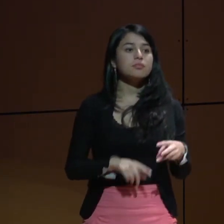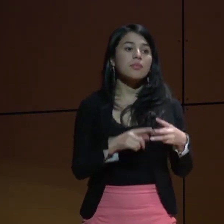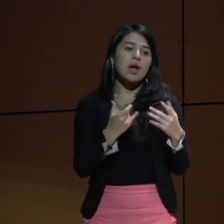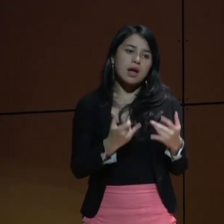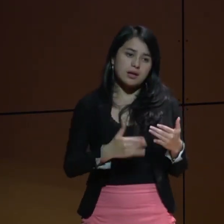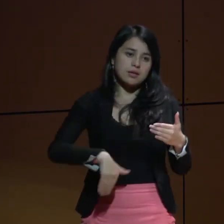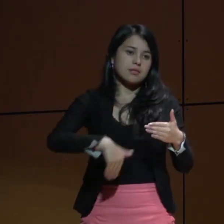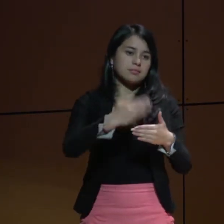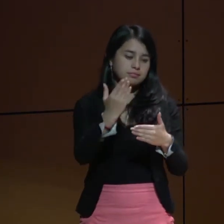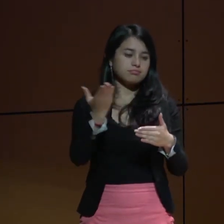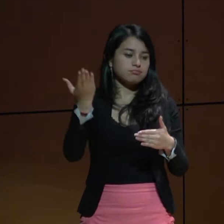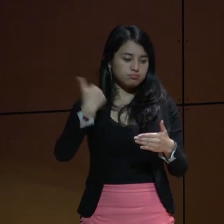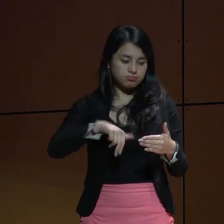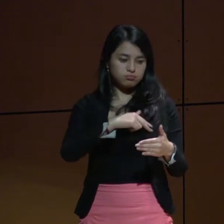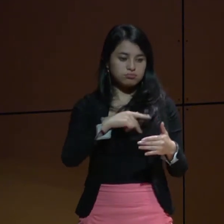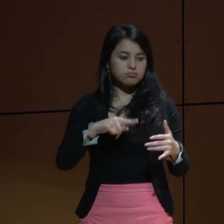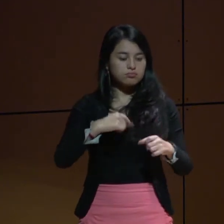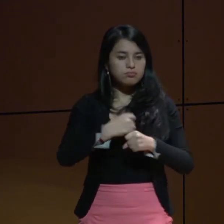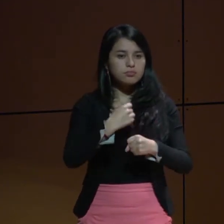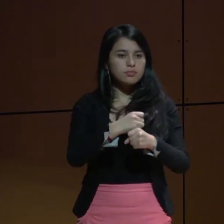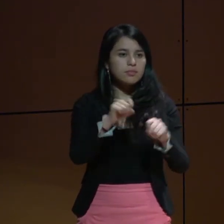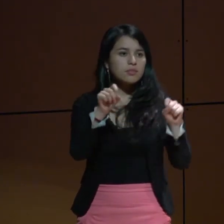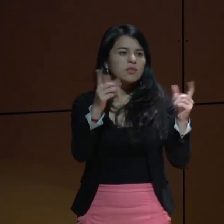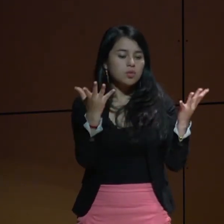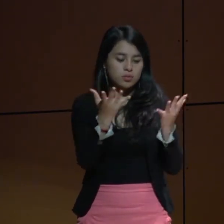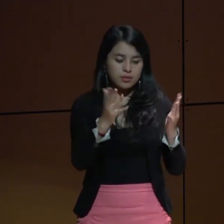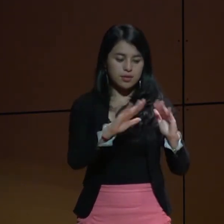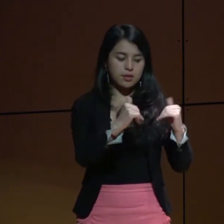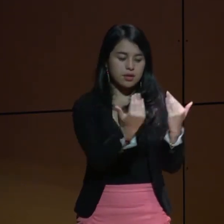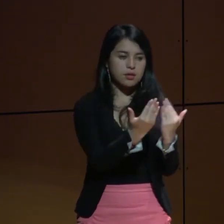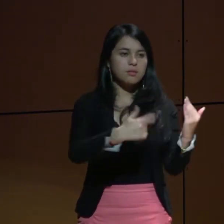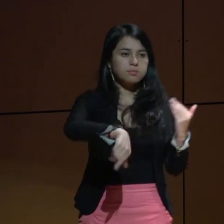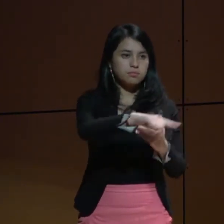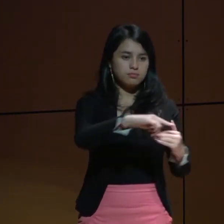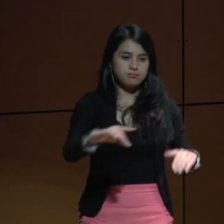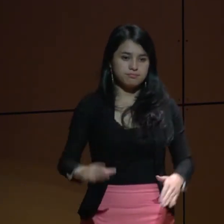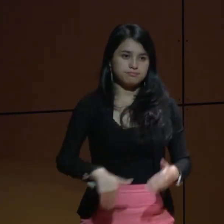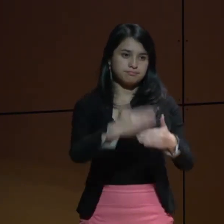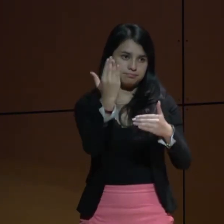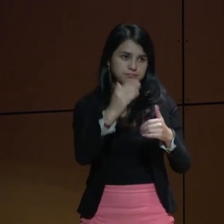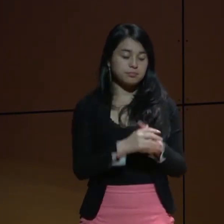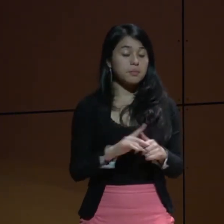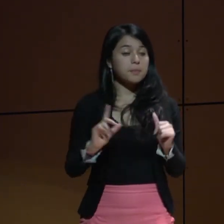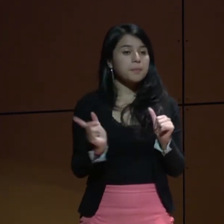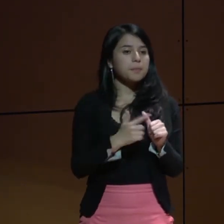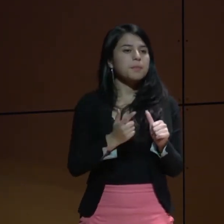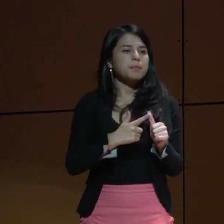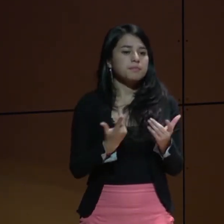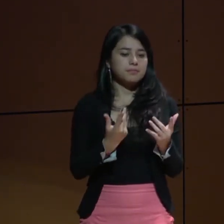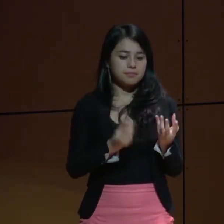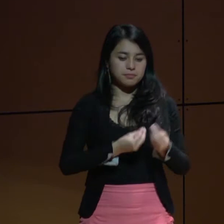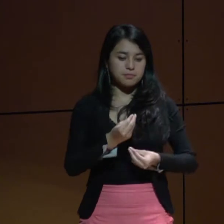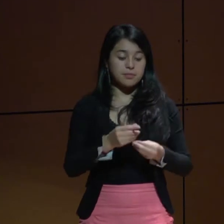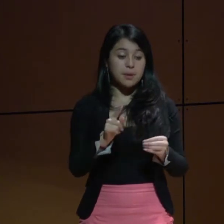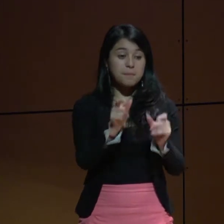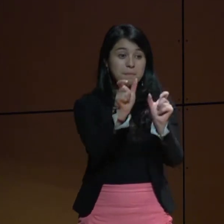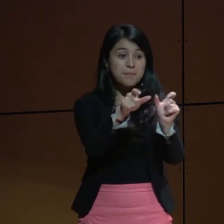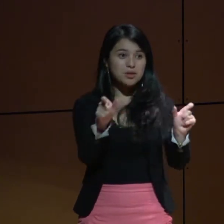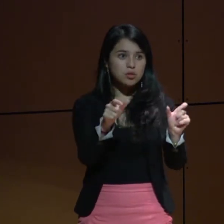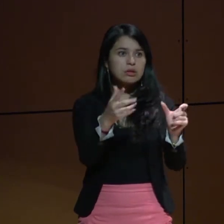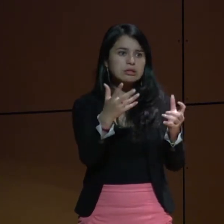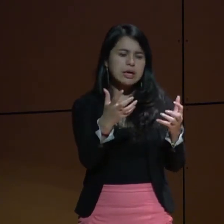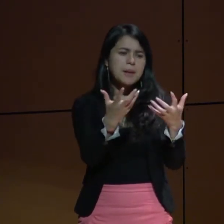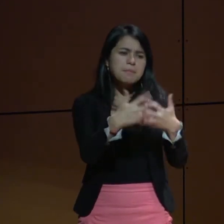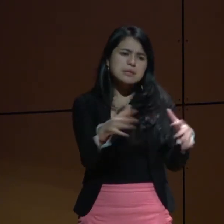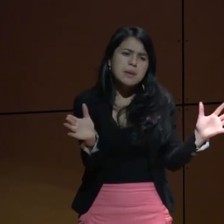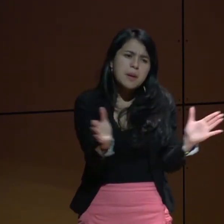iniciamos nuestra labor en el campo educativo. Primero, capacitamos a los microempresarios dueños